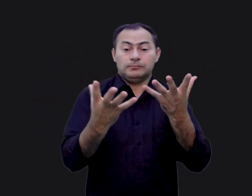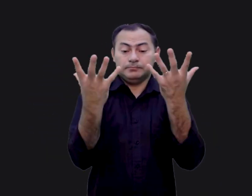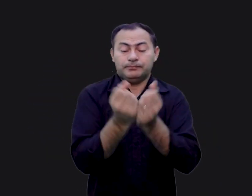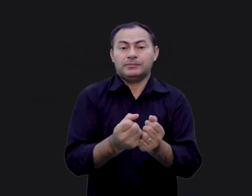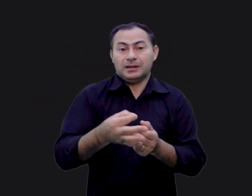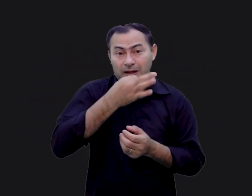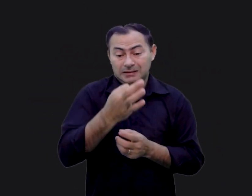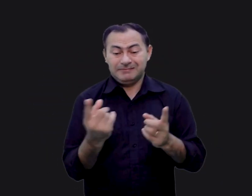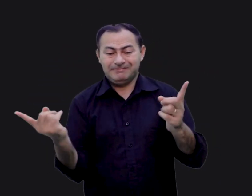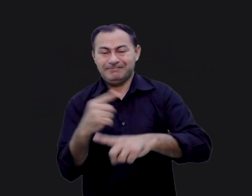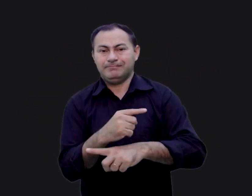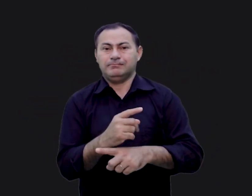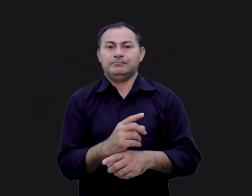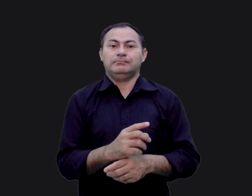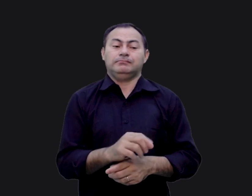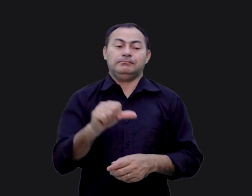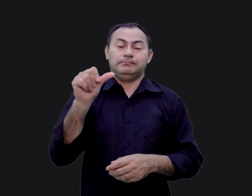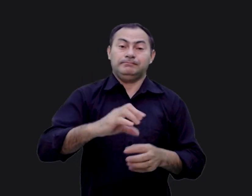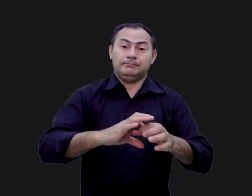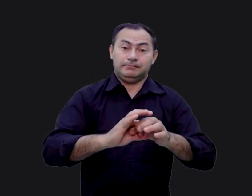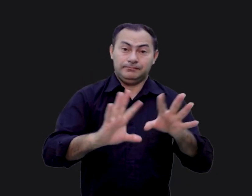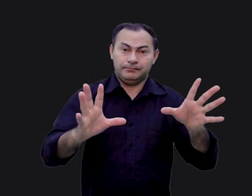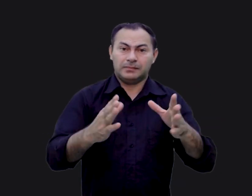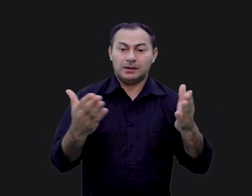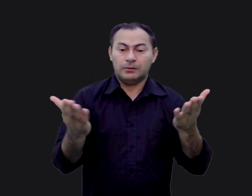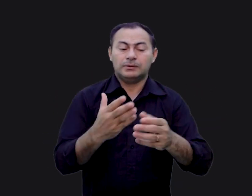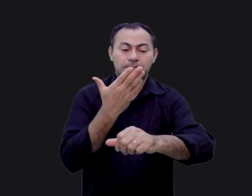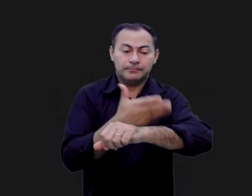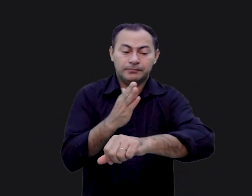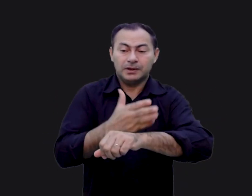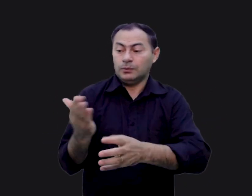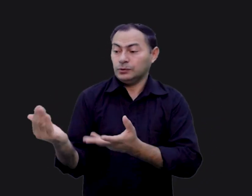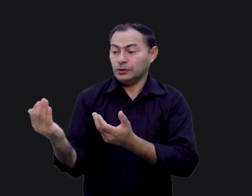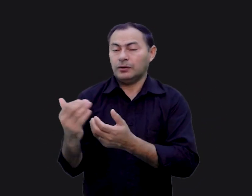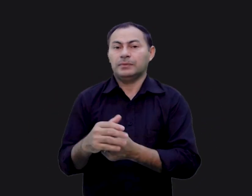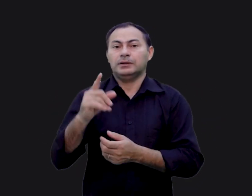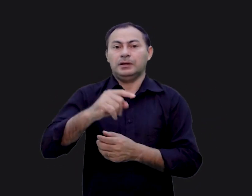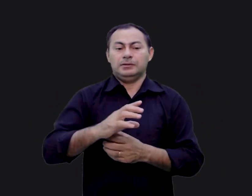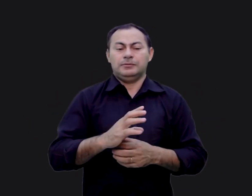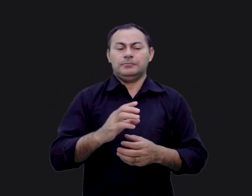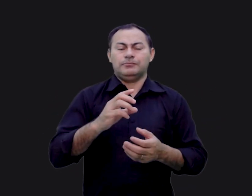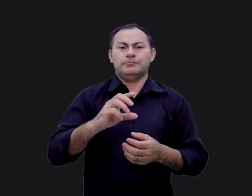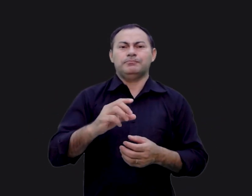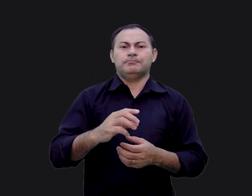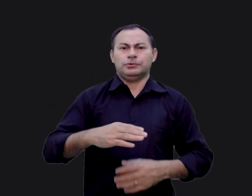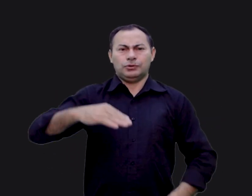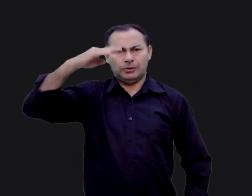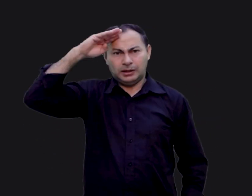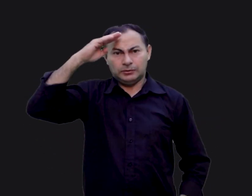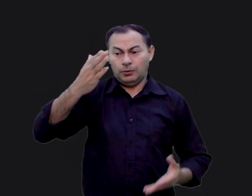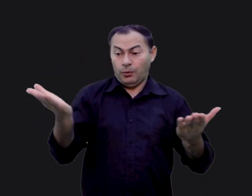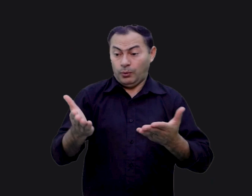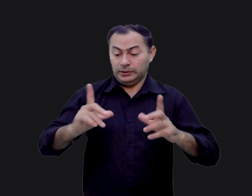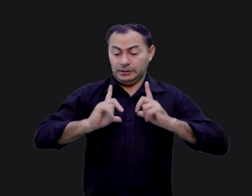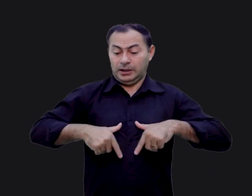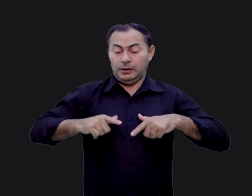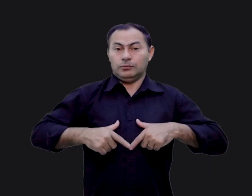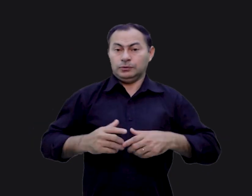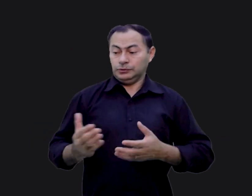uma atitude arrogante, ativa e deliberada. Estão treinando seus jovens para serem arrogantes. Hoje em Israel, todo jovem,